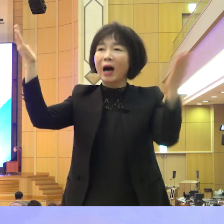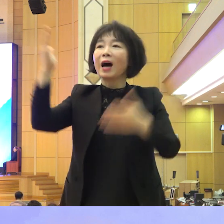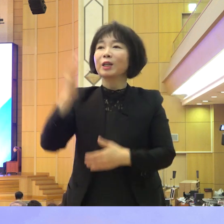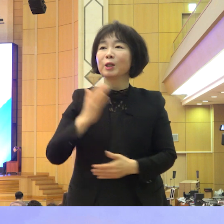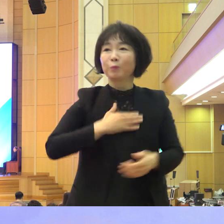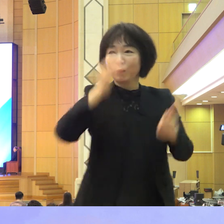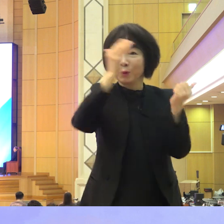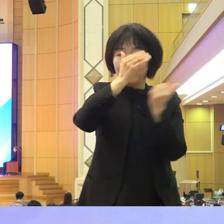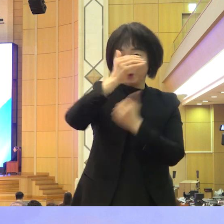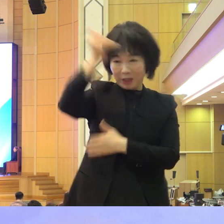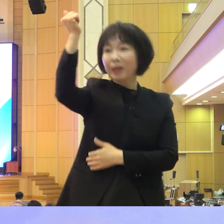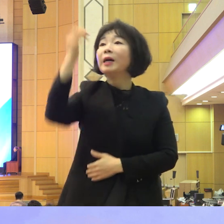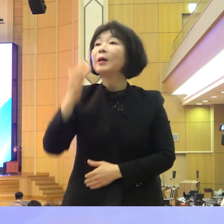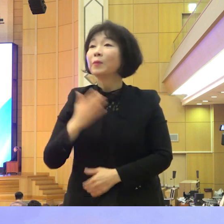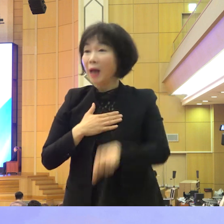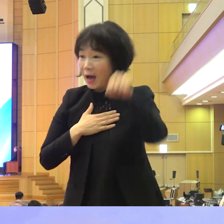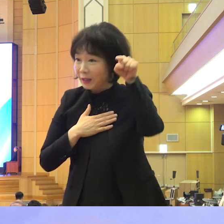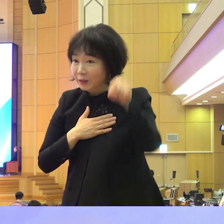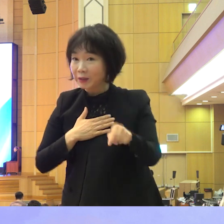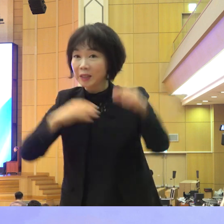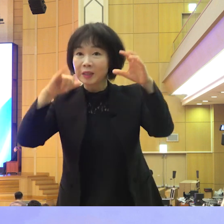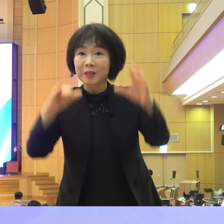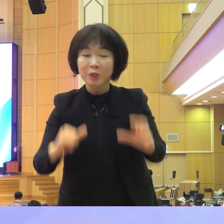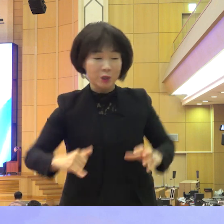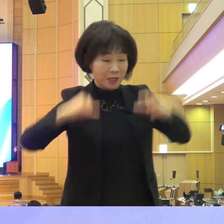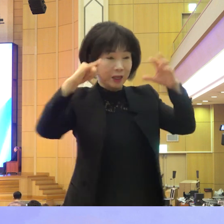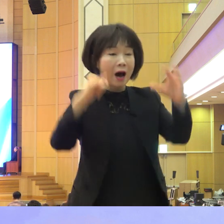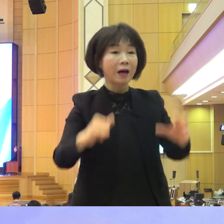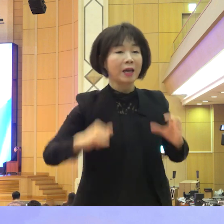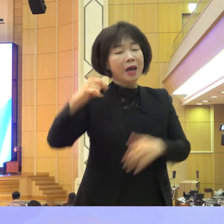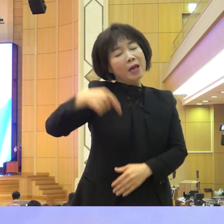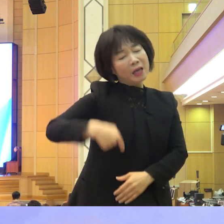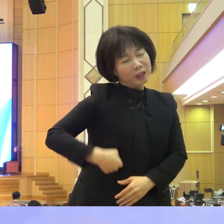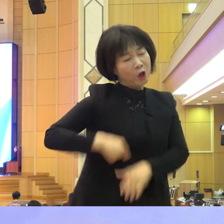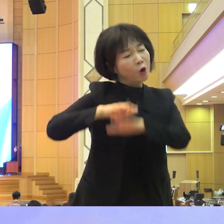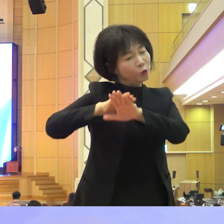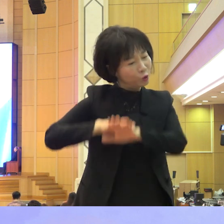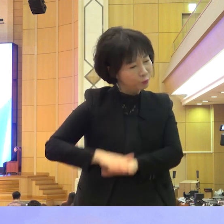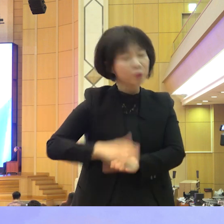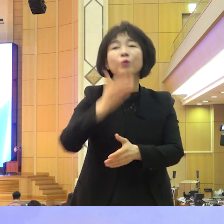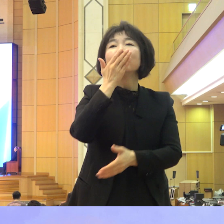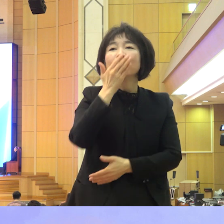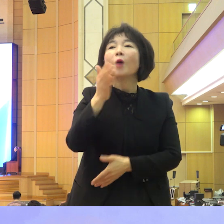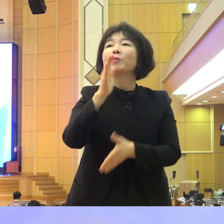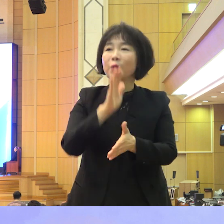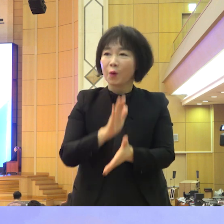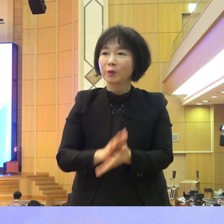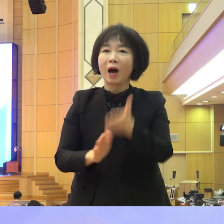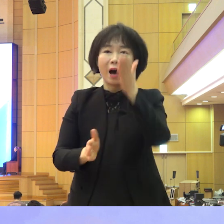열고 나를 부르네. 나는 이 세상에 정들 수